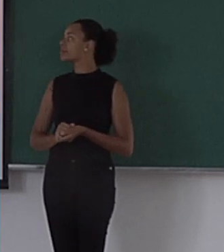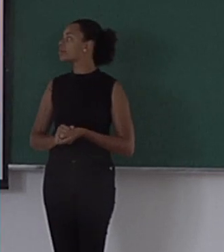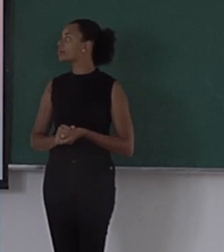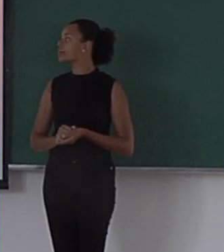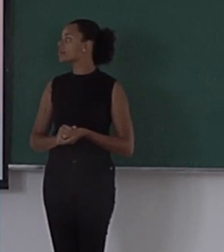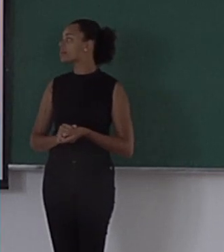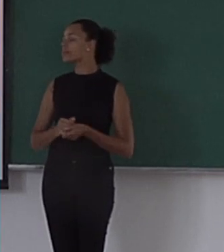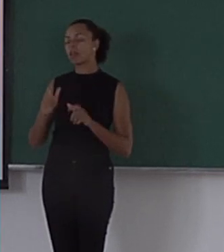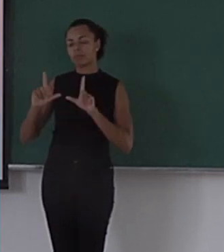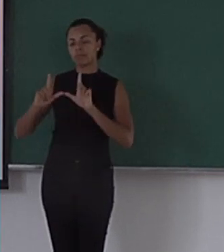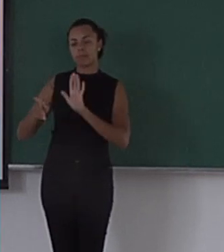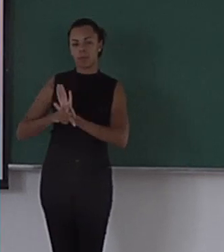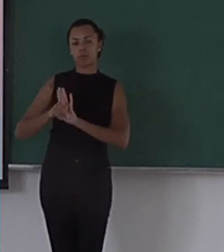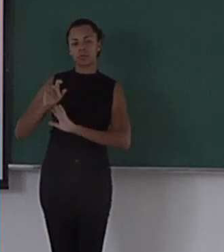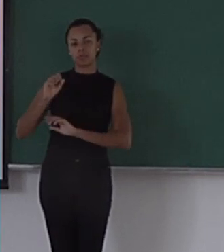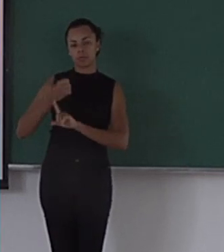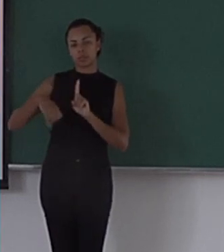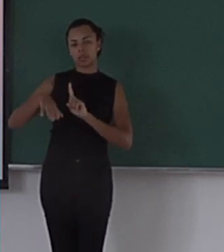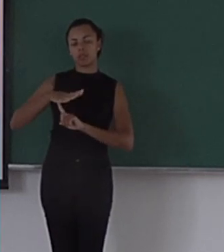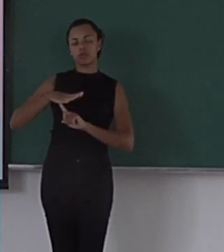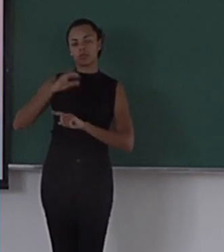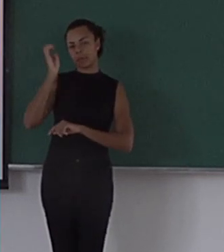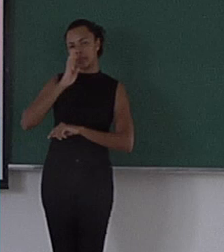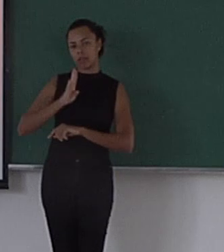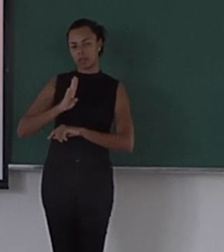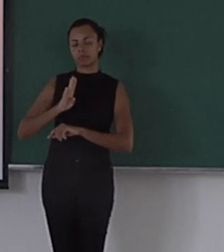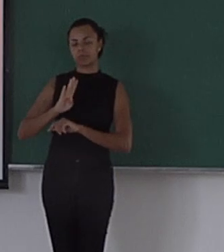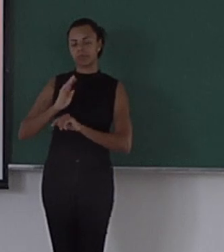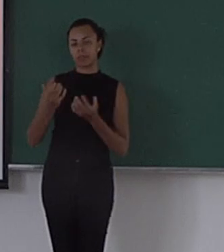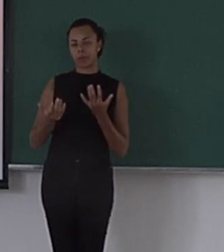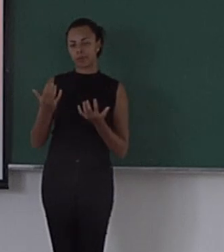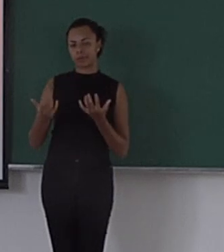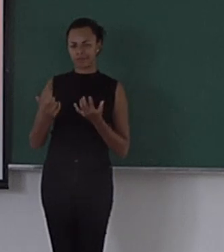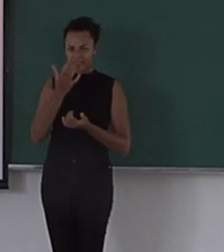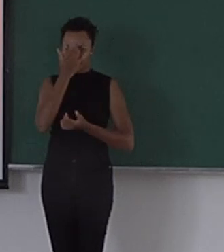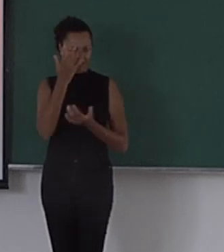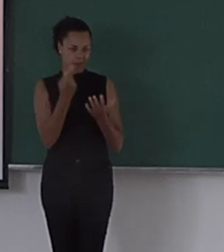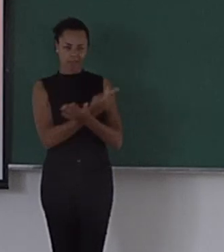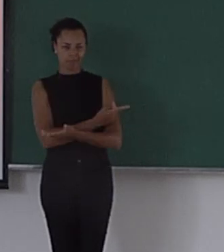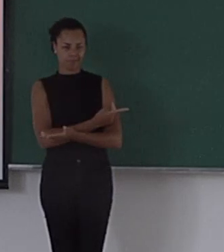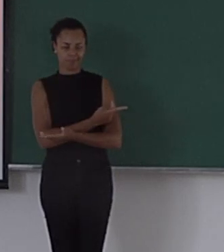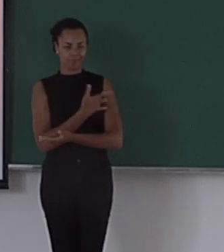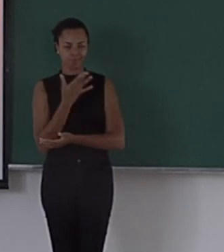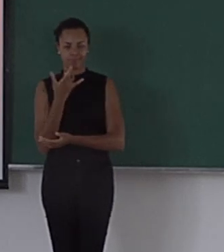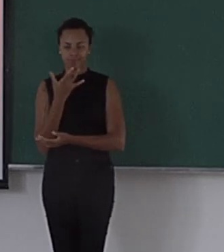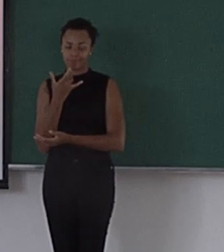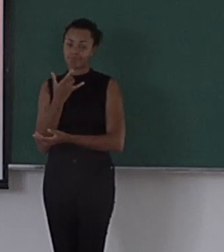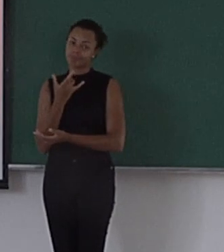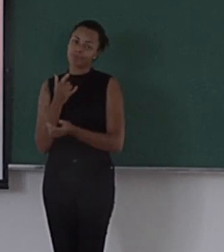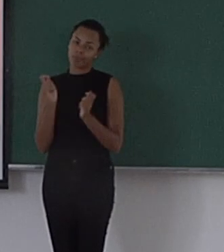Esse é um outro slogan da Sociedade Brasileira de Queimadura, que queimadura é fácil de acontecer, né? E é